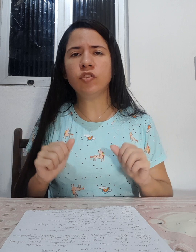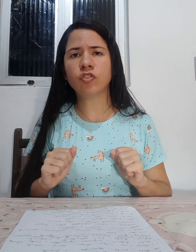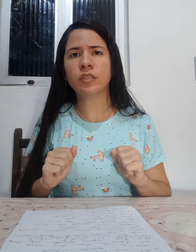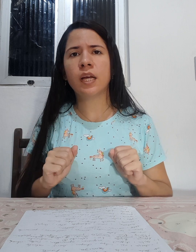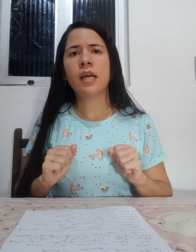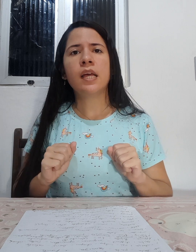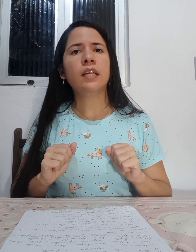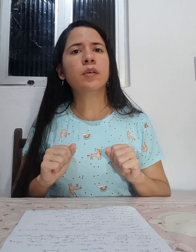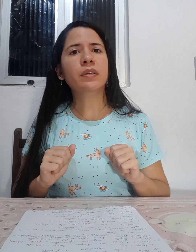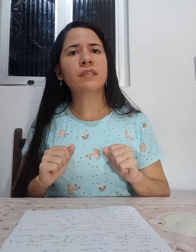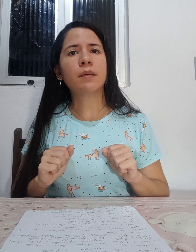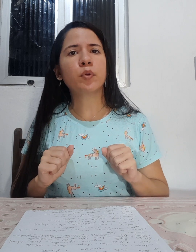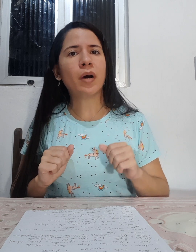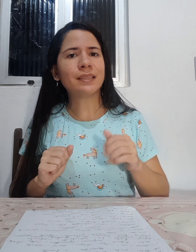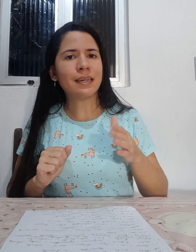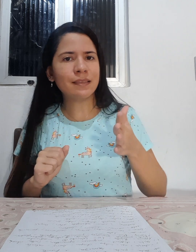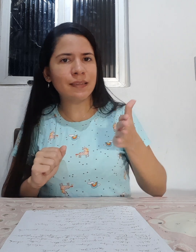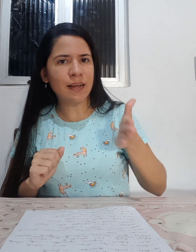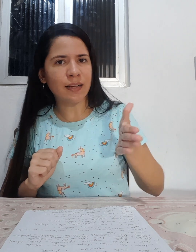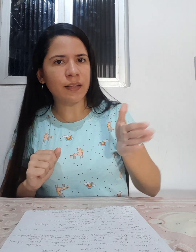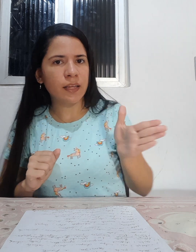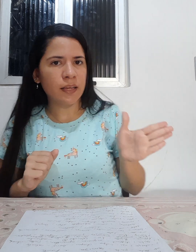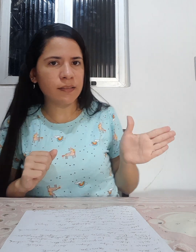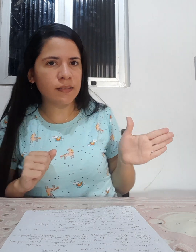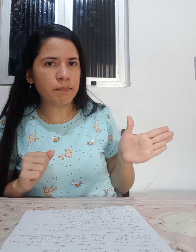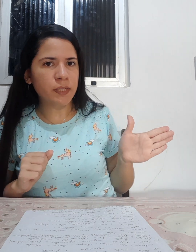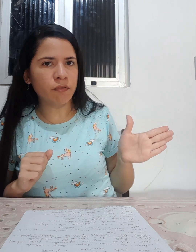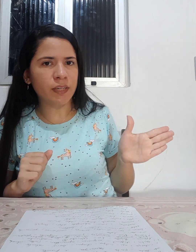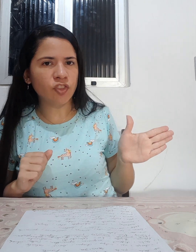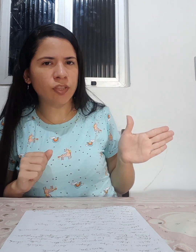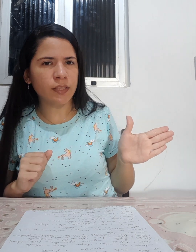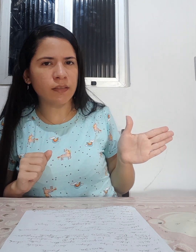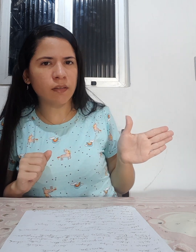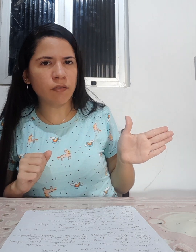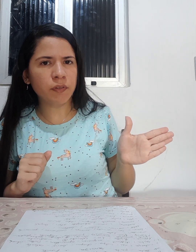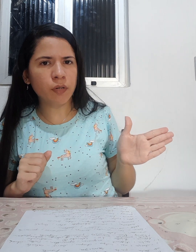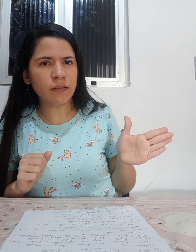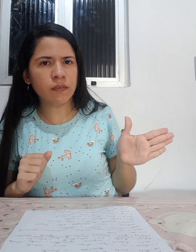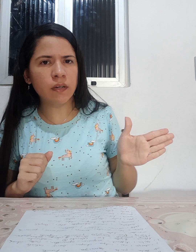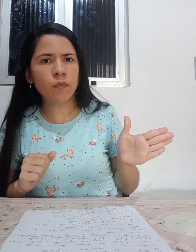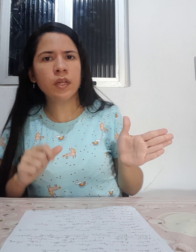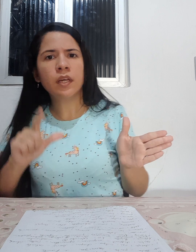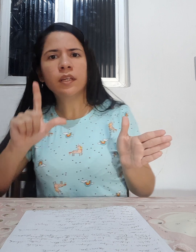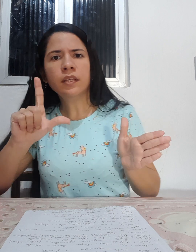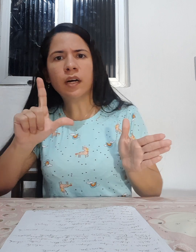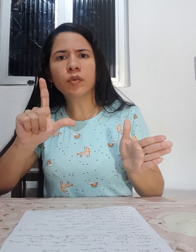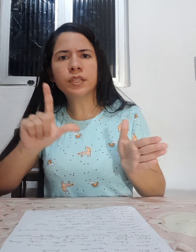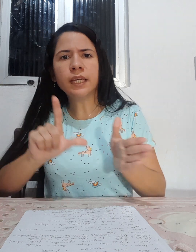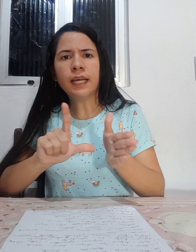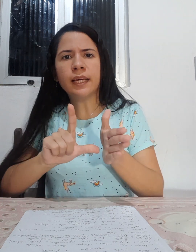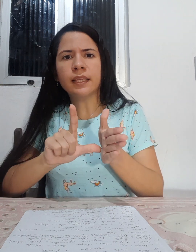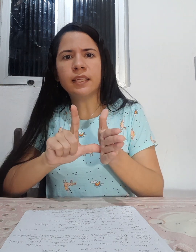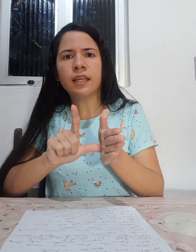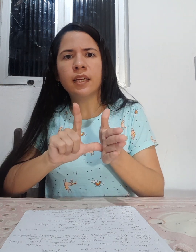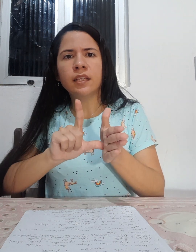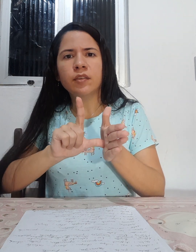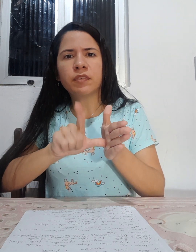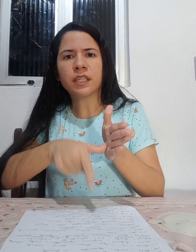diferente. Então, exemplo, atrasar. Essa mão vai estar nessa configuração e a outra em L. E eu farei